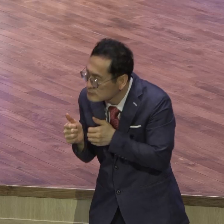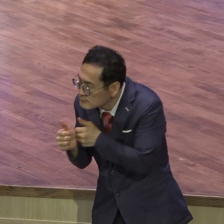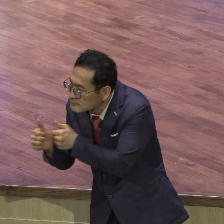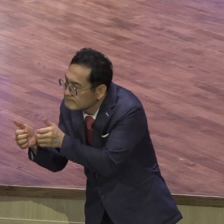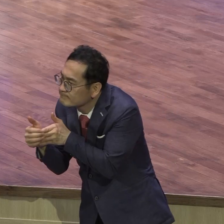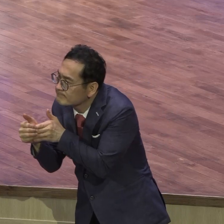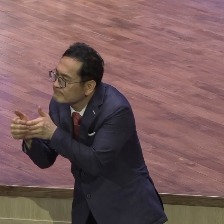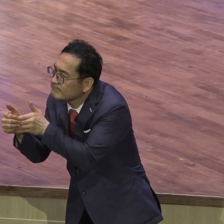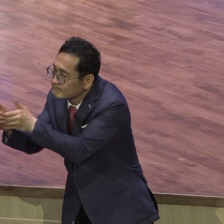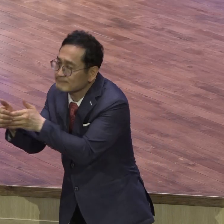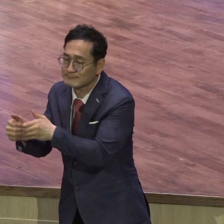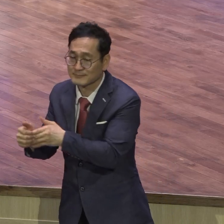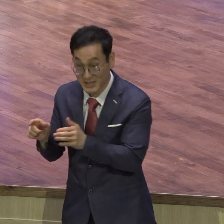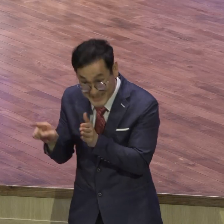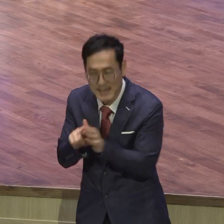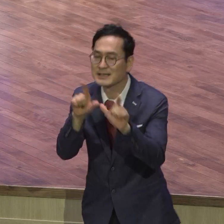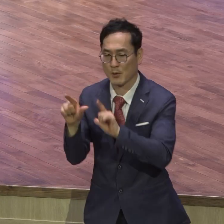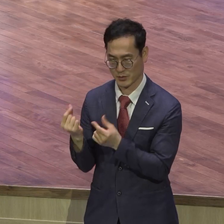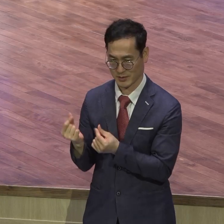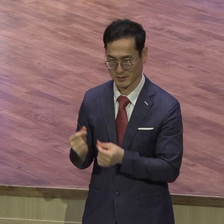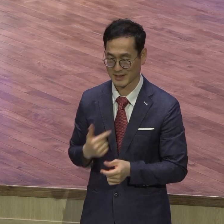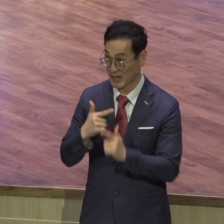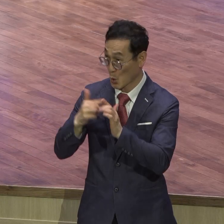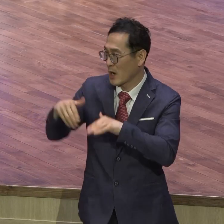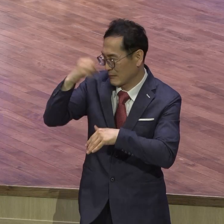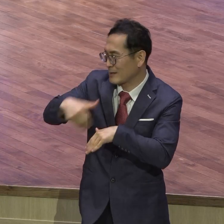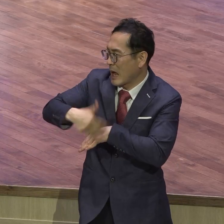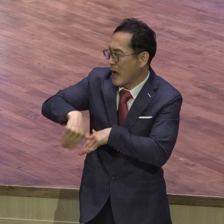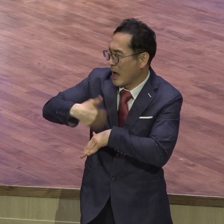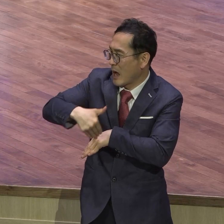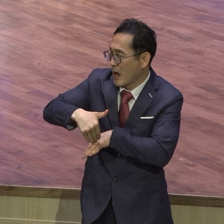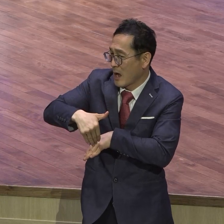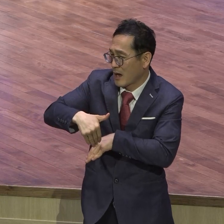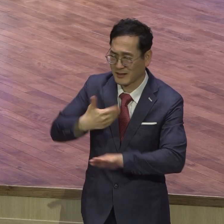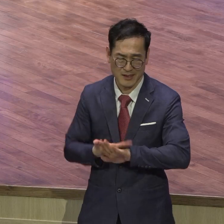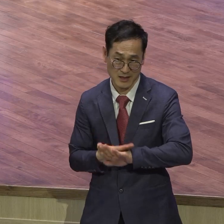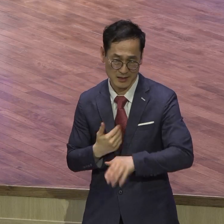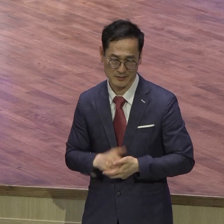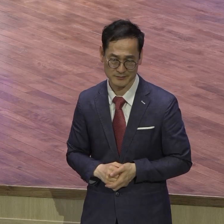나 교회 다닌다 아니에요 성령 인도 받고 있습니까